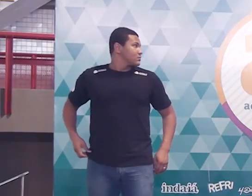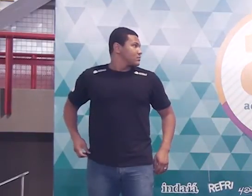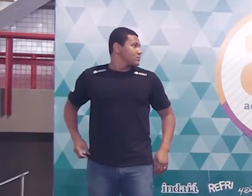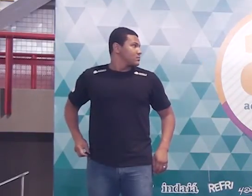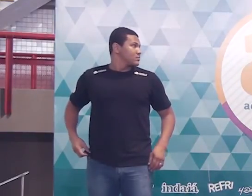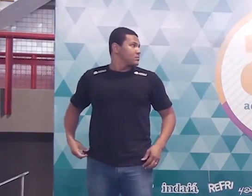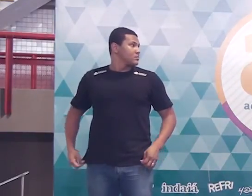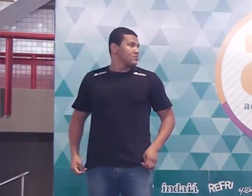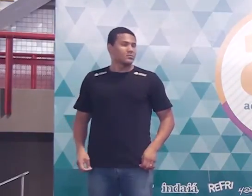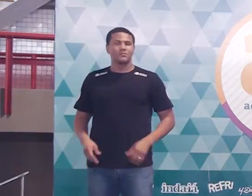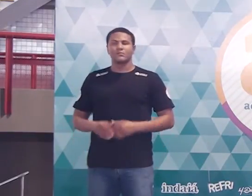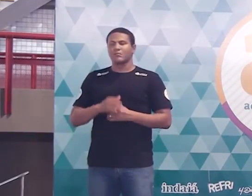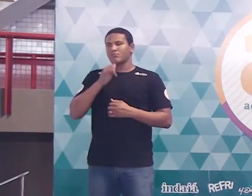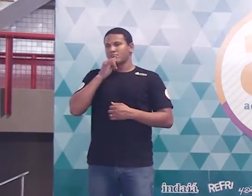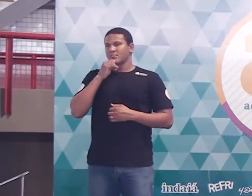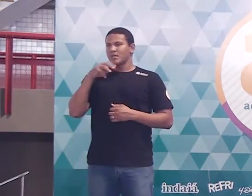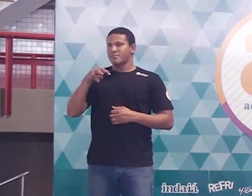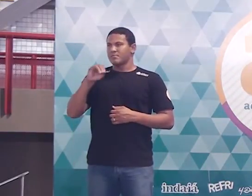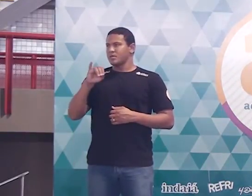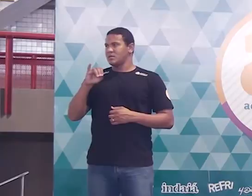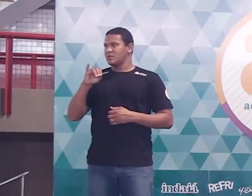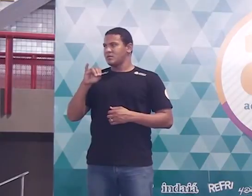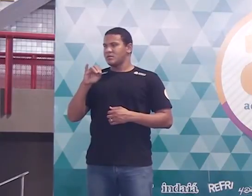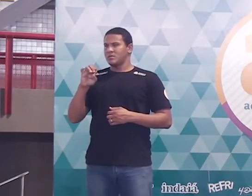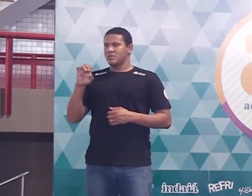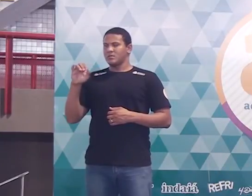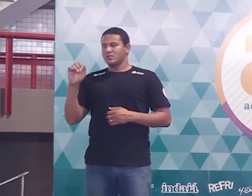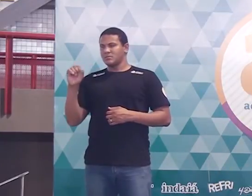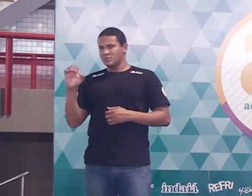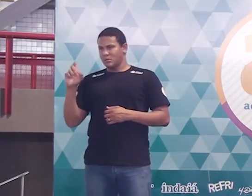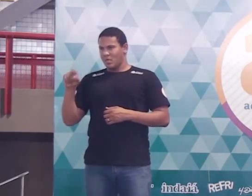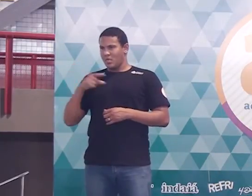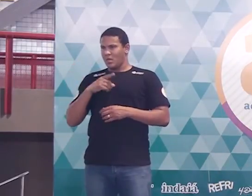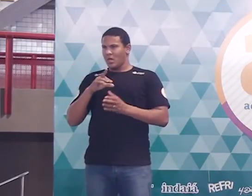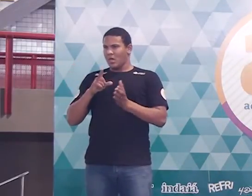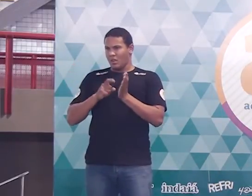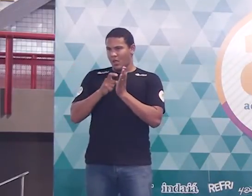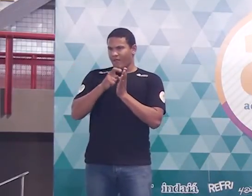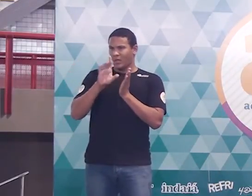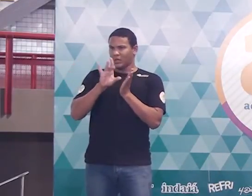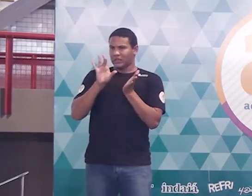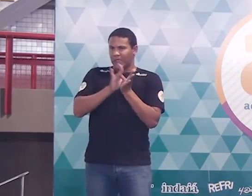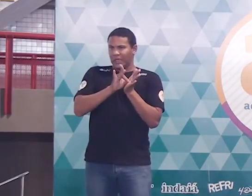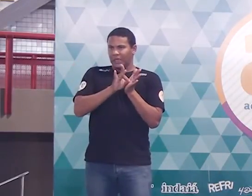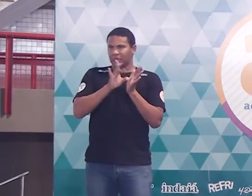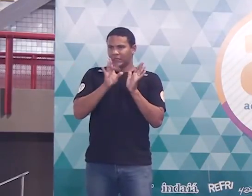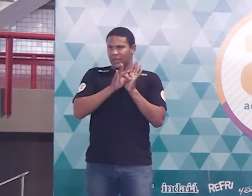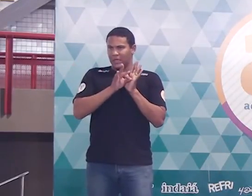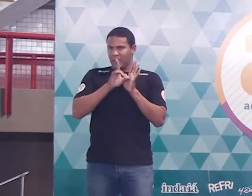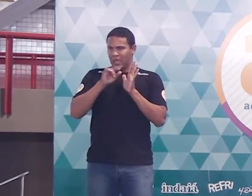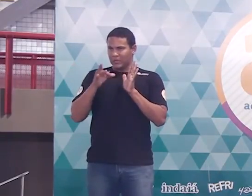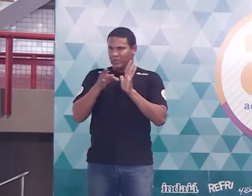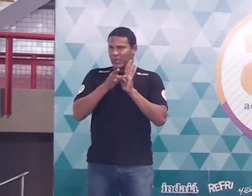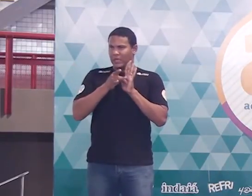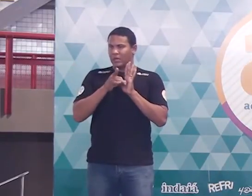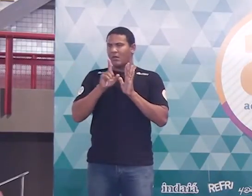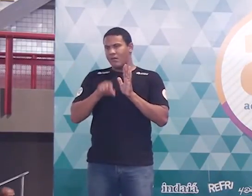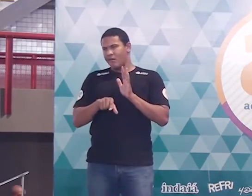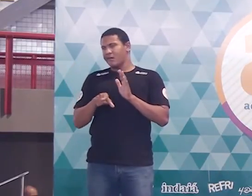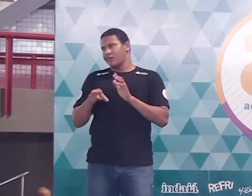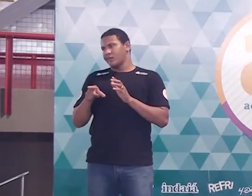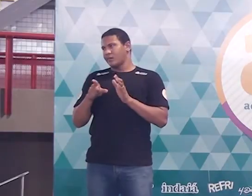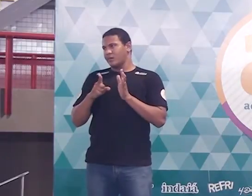No caso da miíase, as larvas são consideradas parasitas? Perfeito, são. São sim. A miíase é o